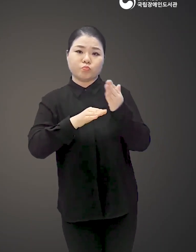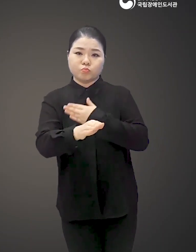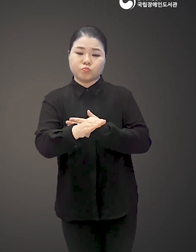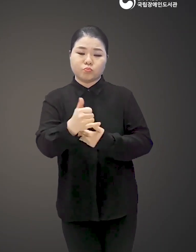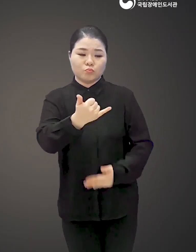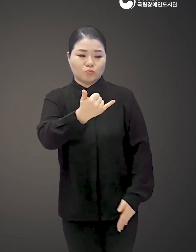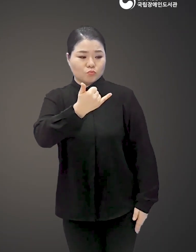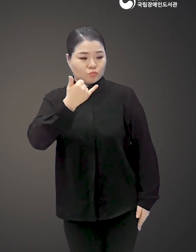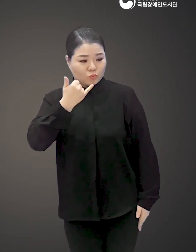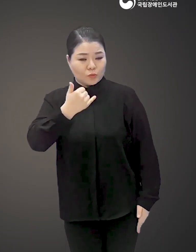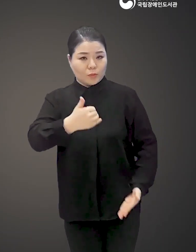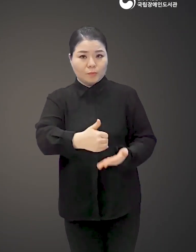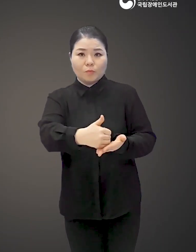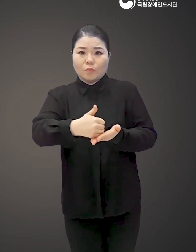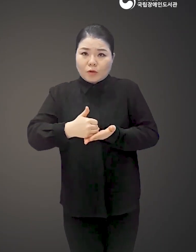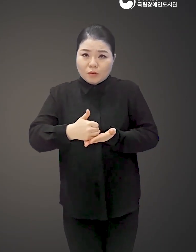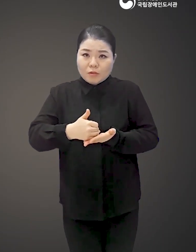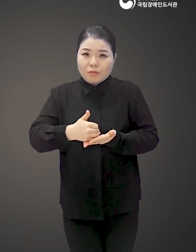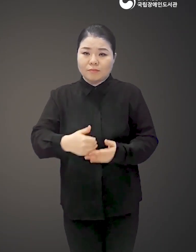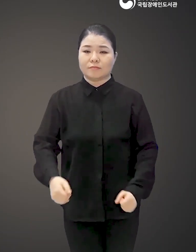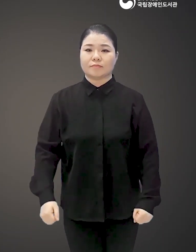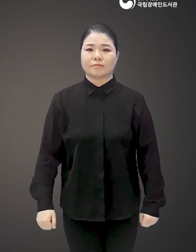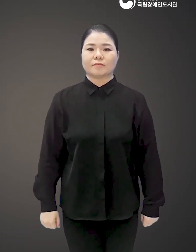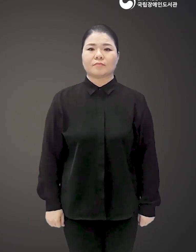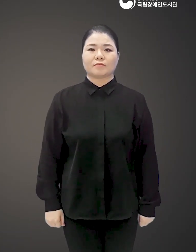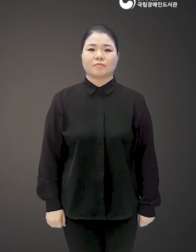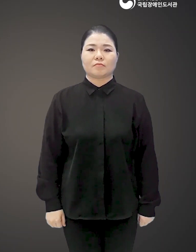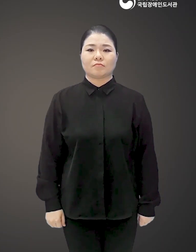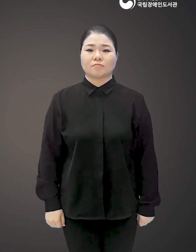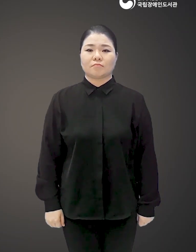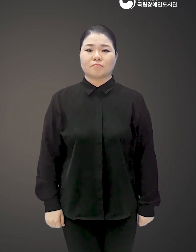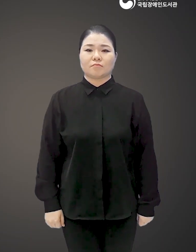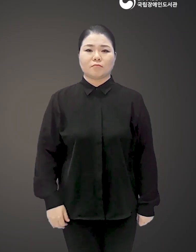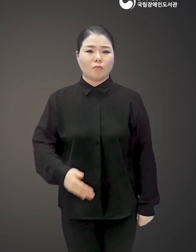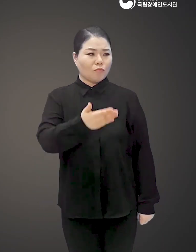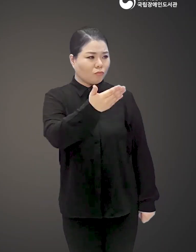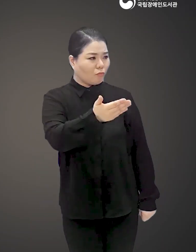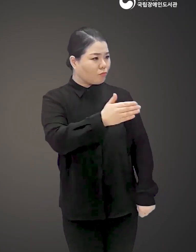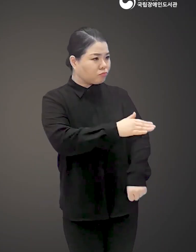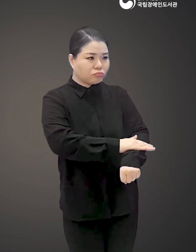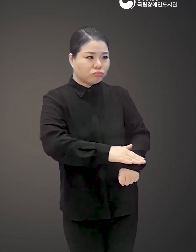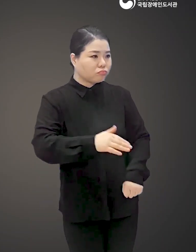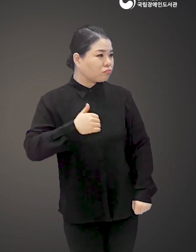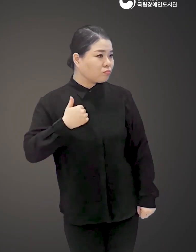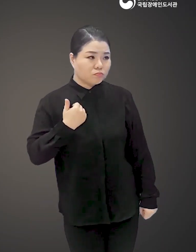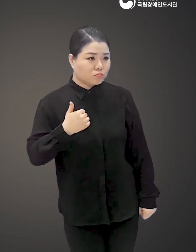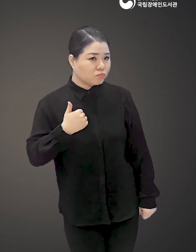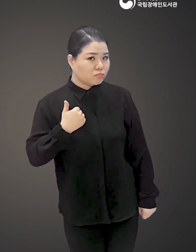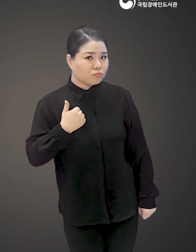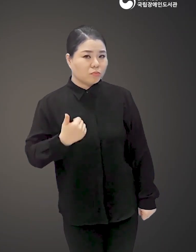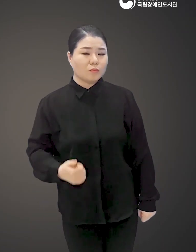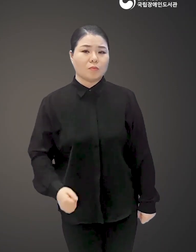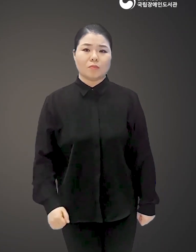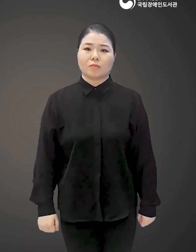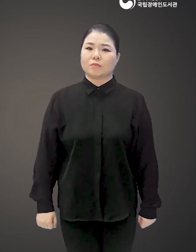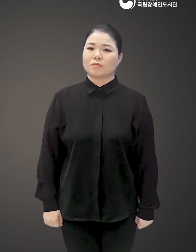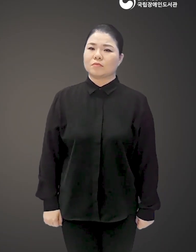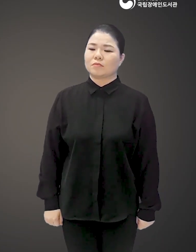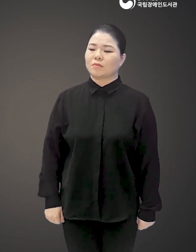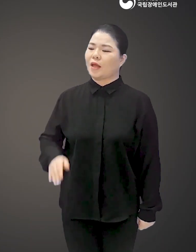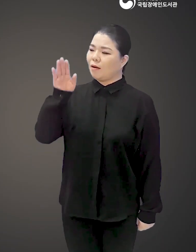받았을 뿐인 데니얼 호손의 갑작스러운 연락과 제안. 하지만 나는 당신을 전혀 모르는